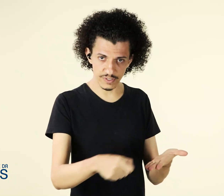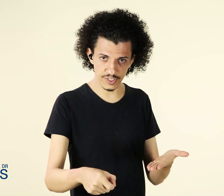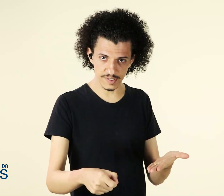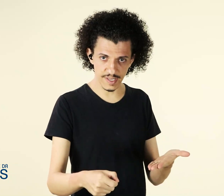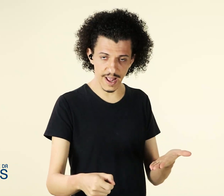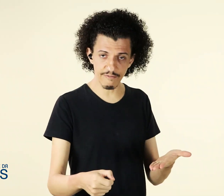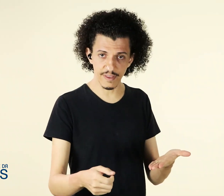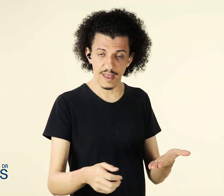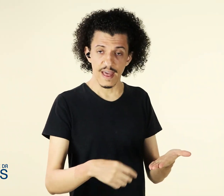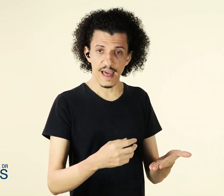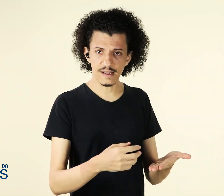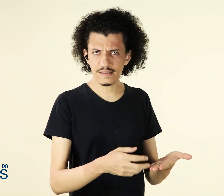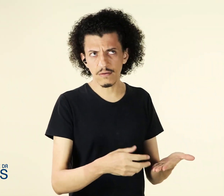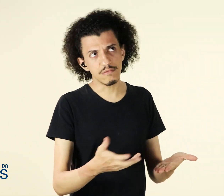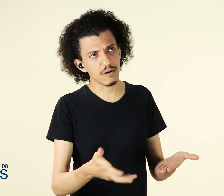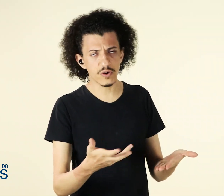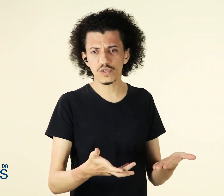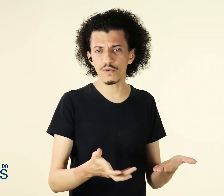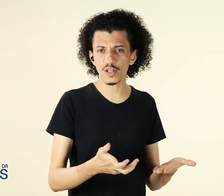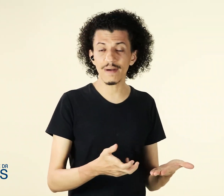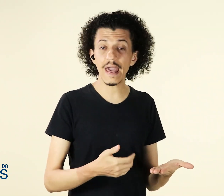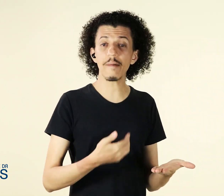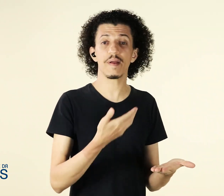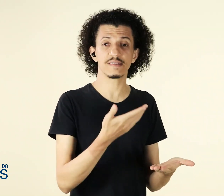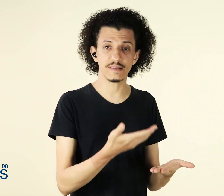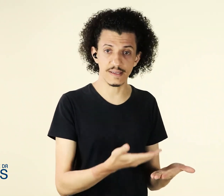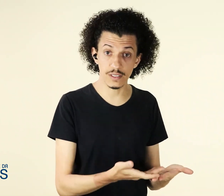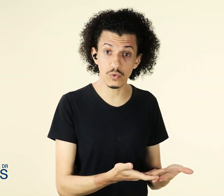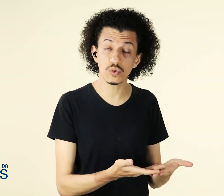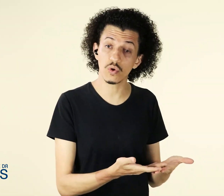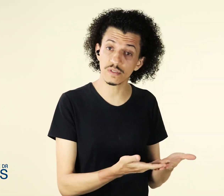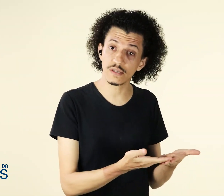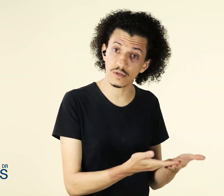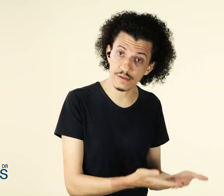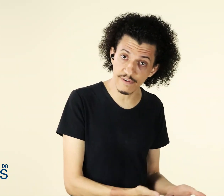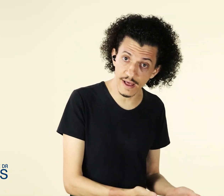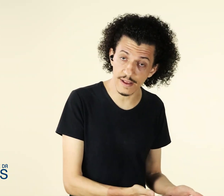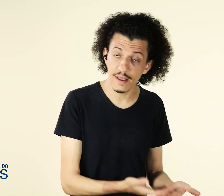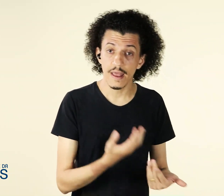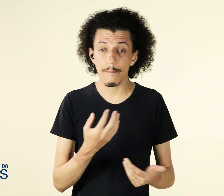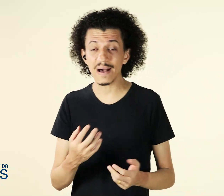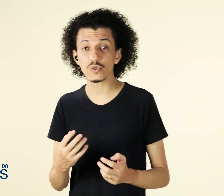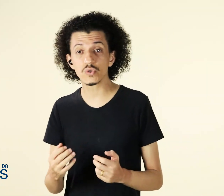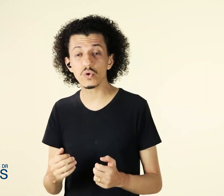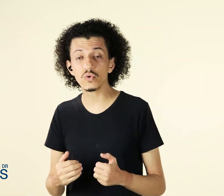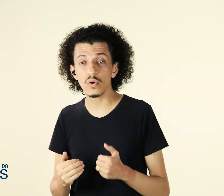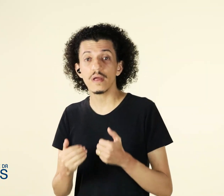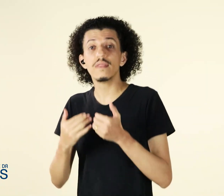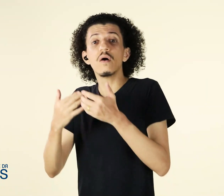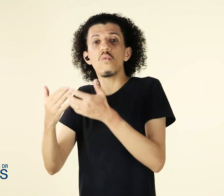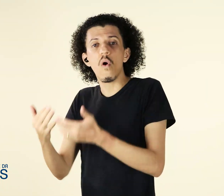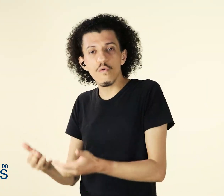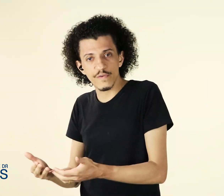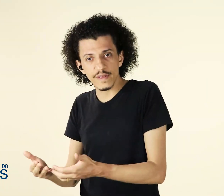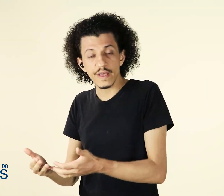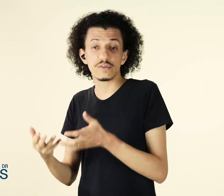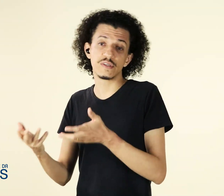gente escreve, elas são, a grosso modo, uma representação dos sons da nossa fala. Mas o surdo não ouve. Isso